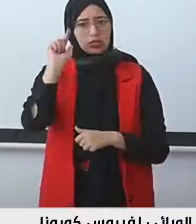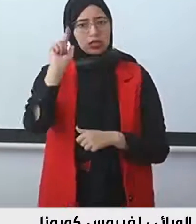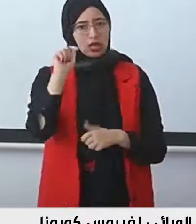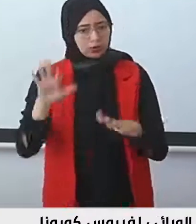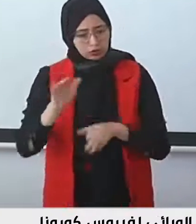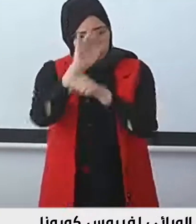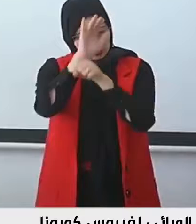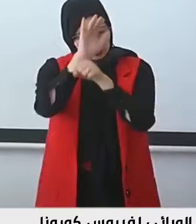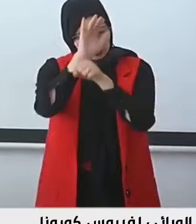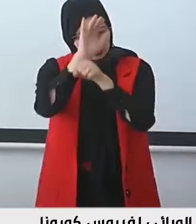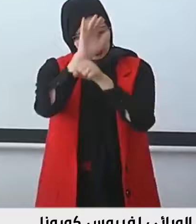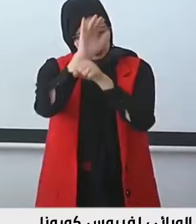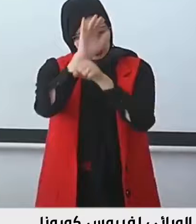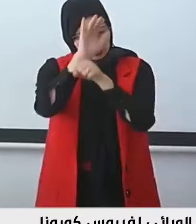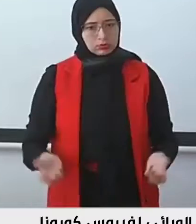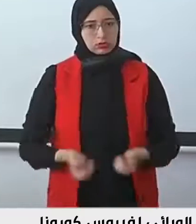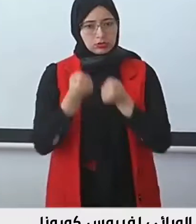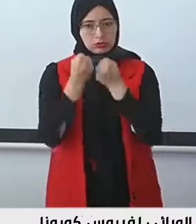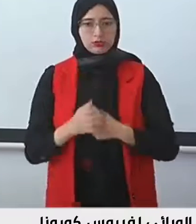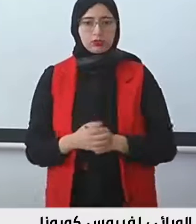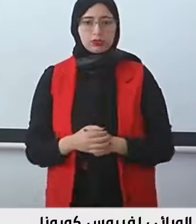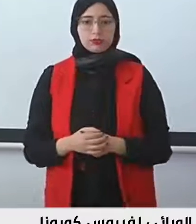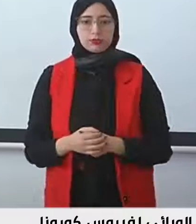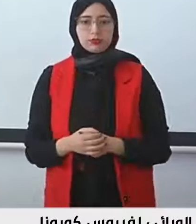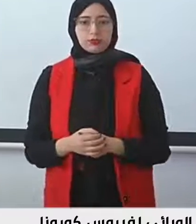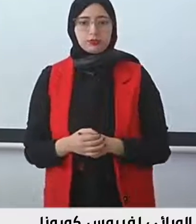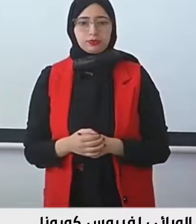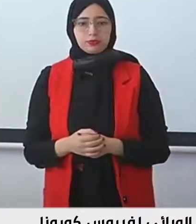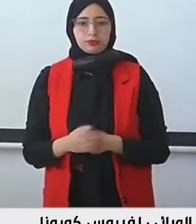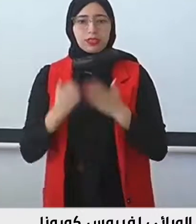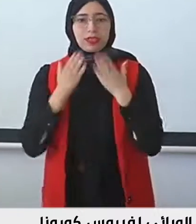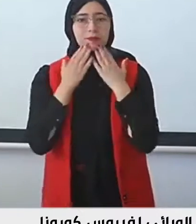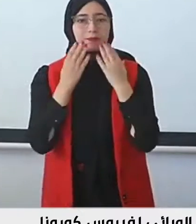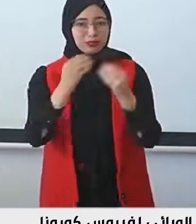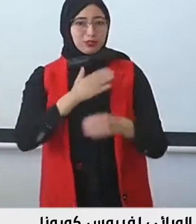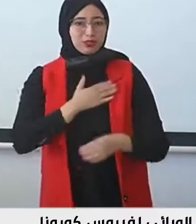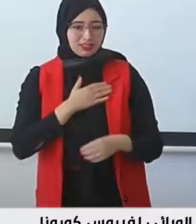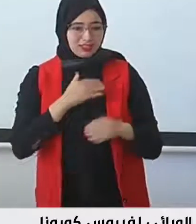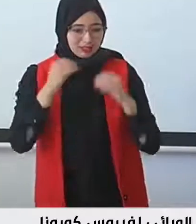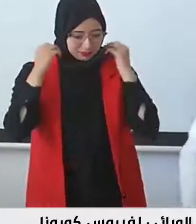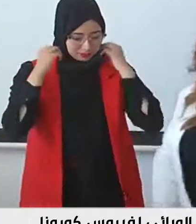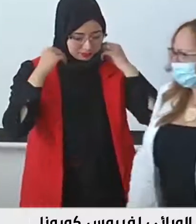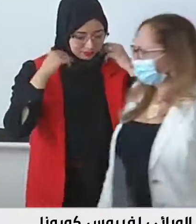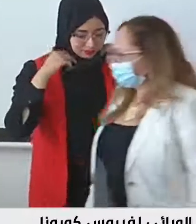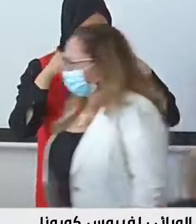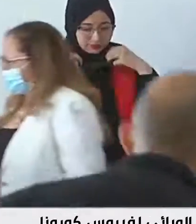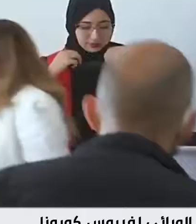التكفل بهم. يعطيكم الصحة.